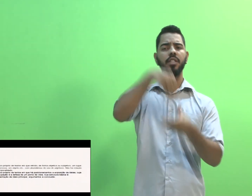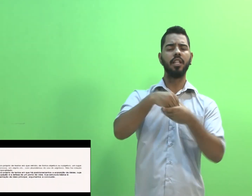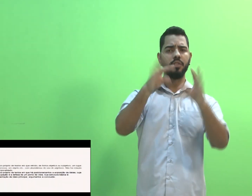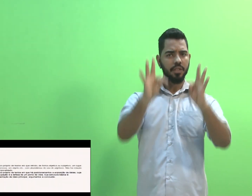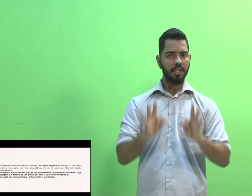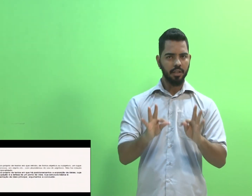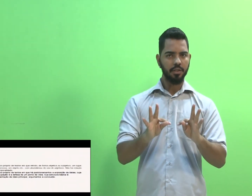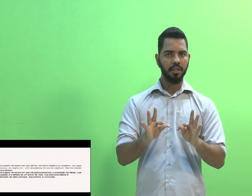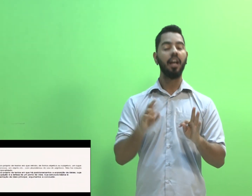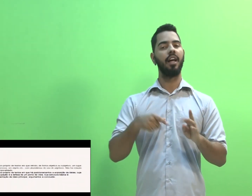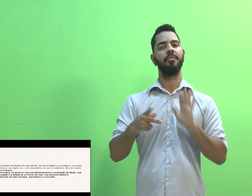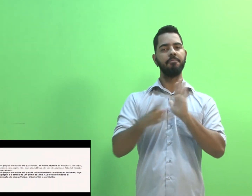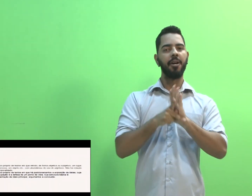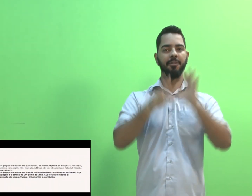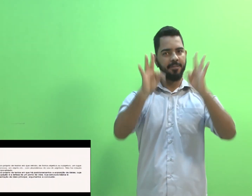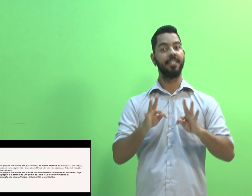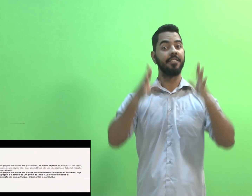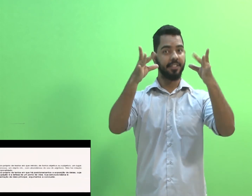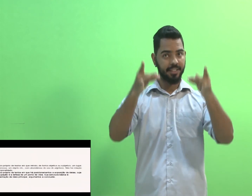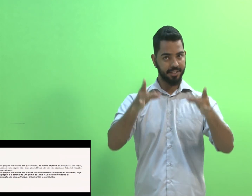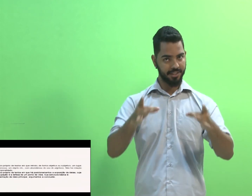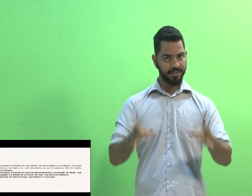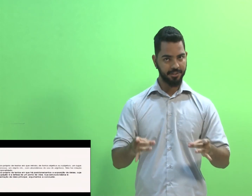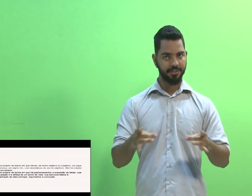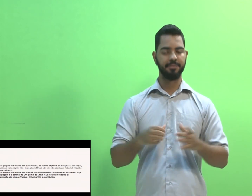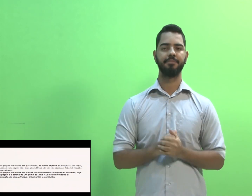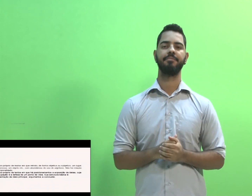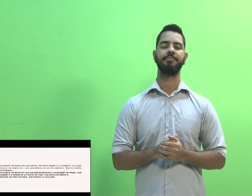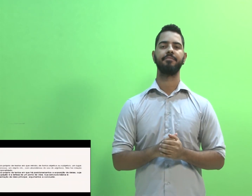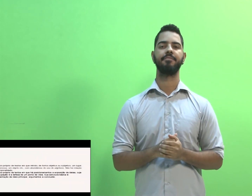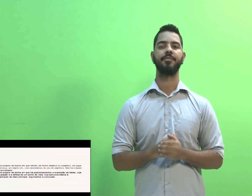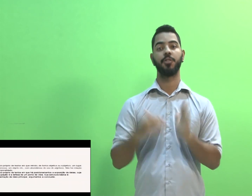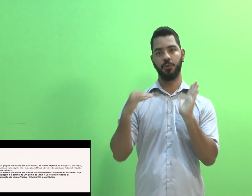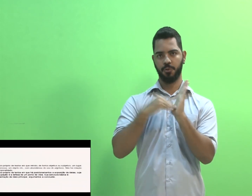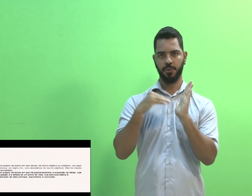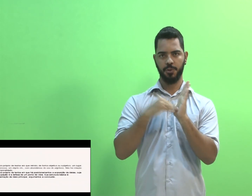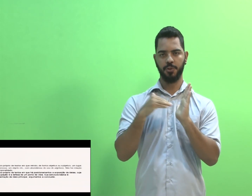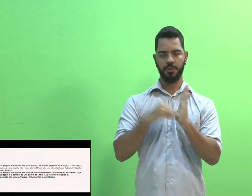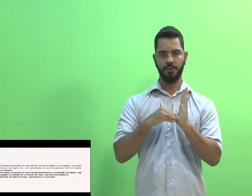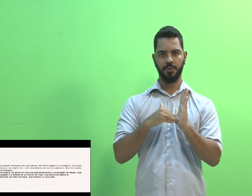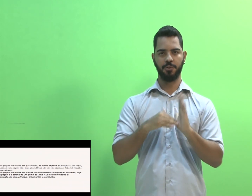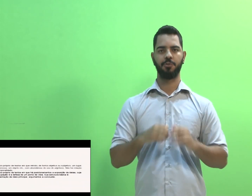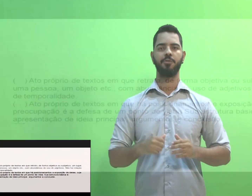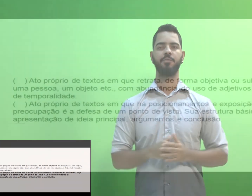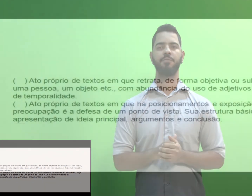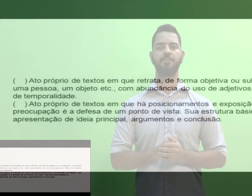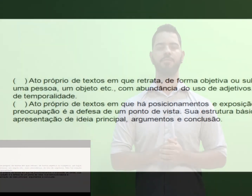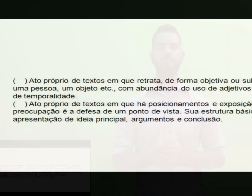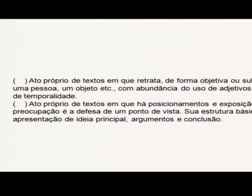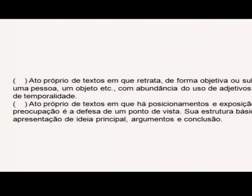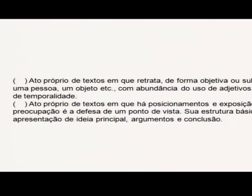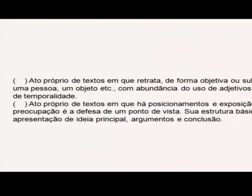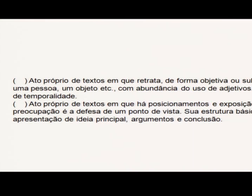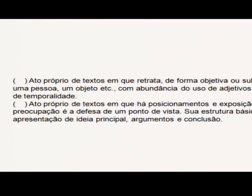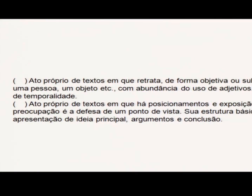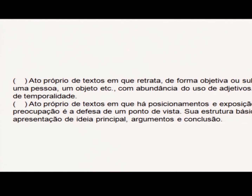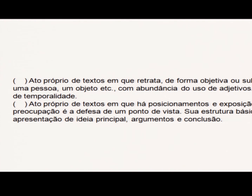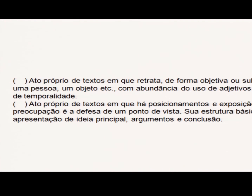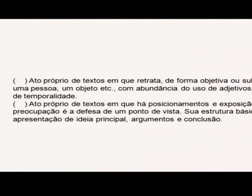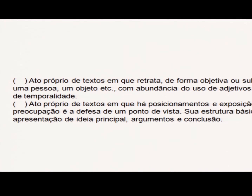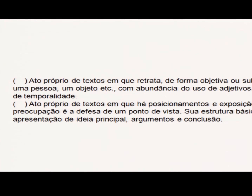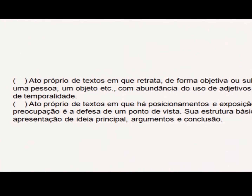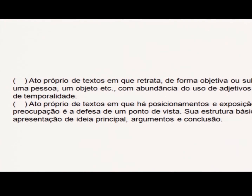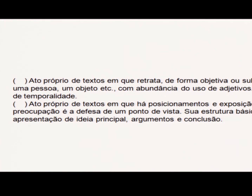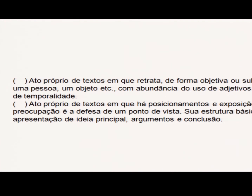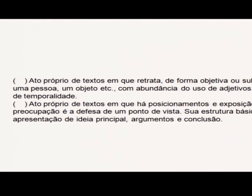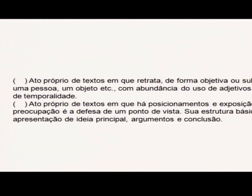o último, ato próprio de textos em que há posicionamento e exposição de ideias cuja preocupação é a defesa de um